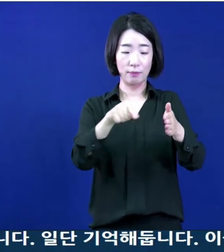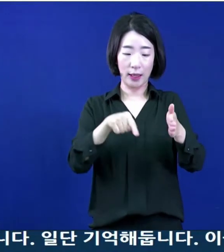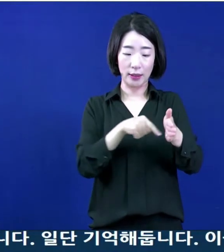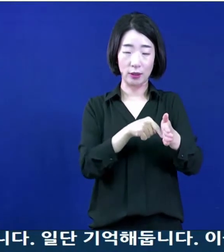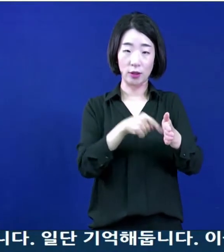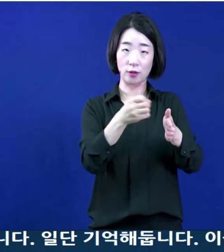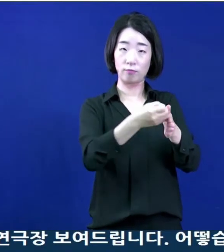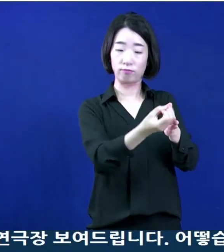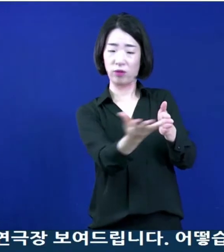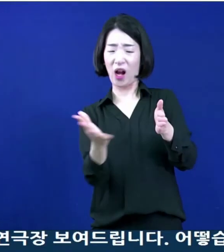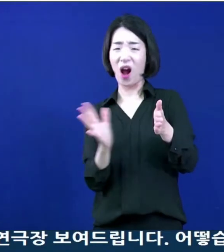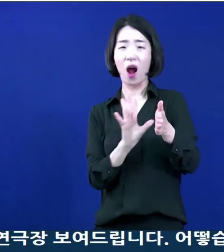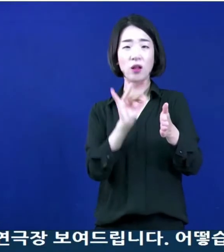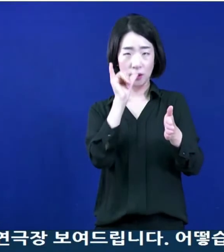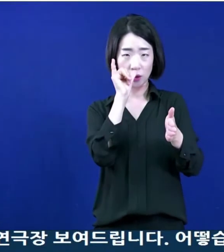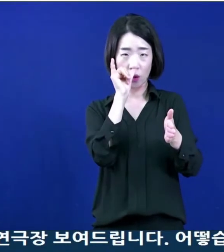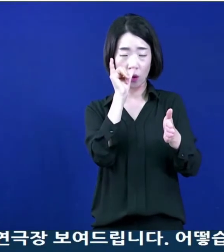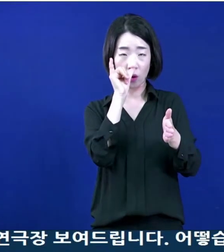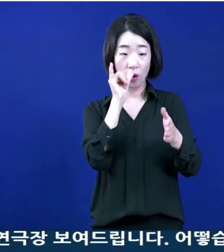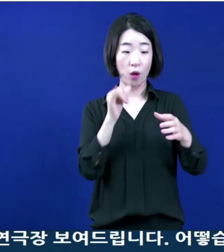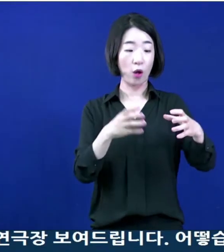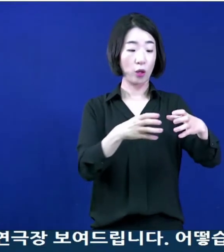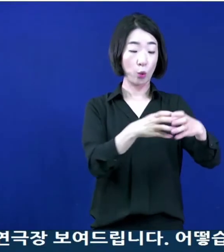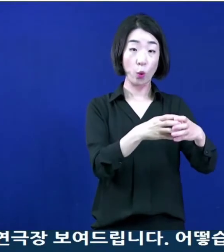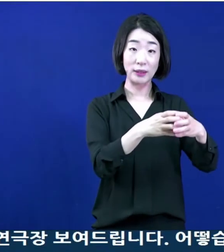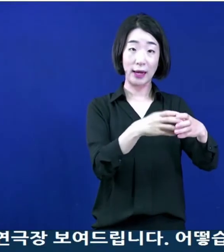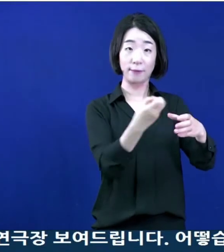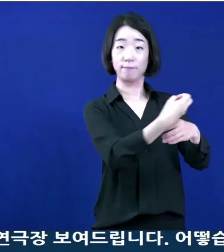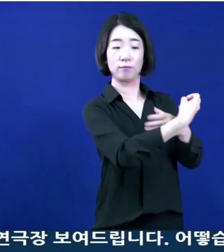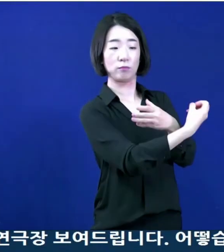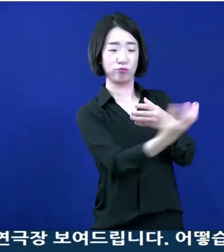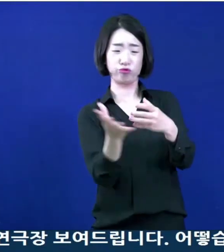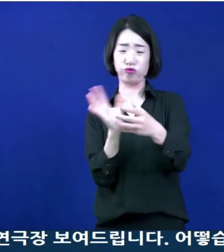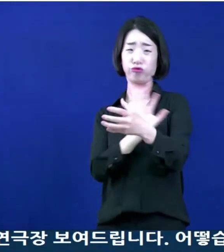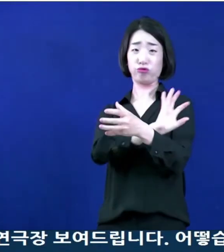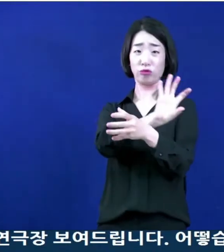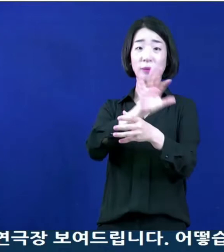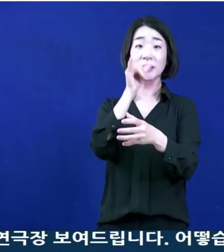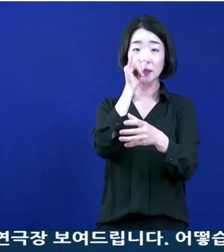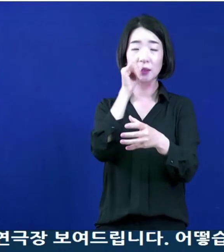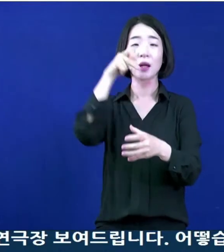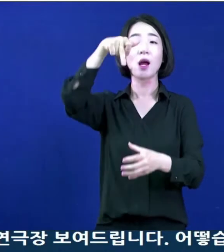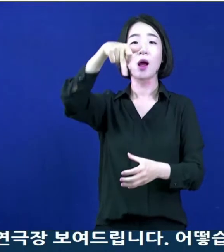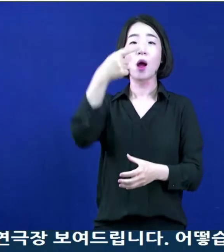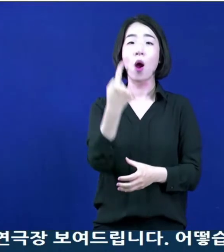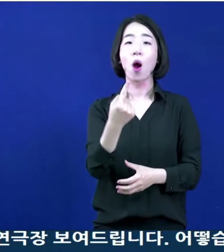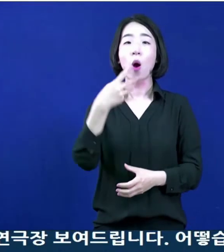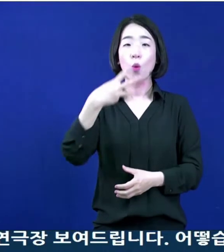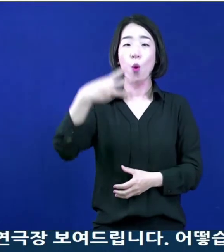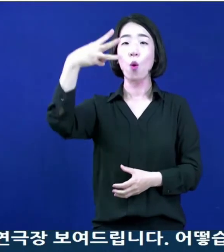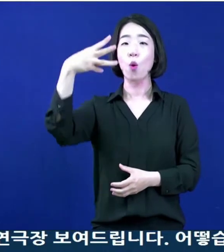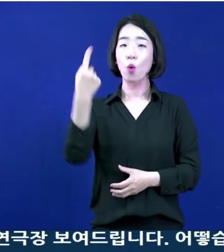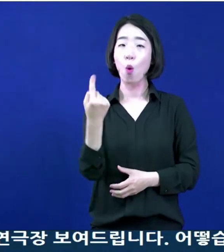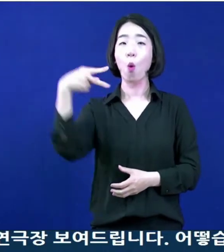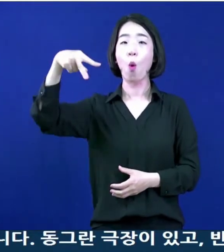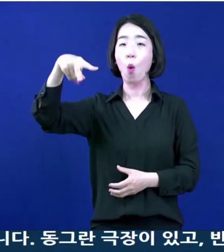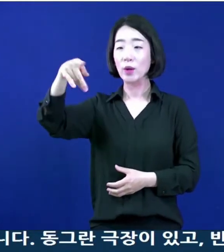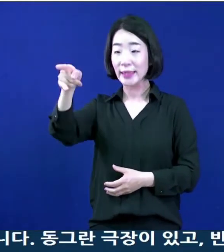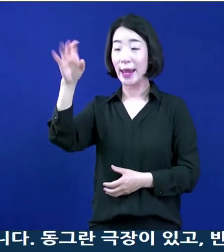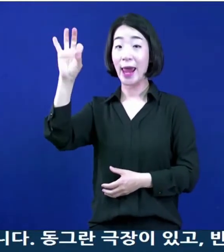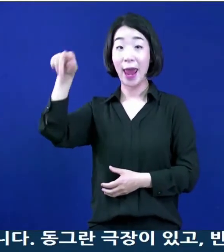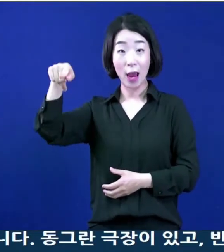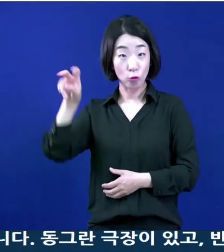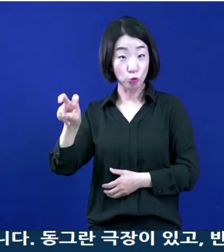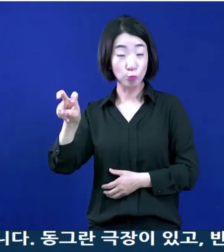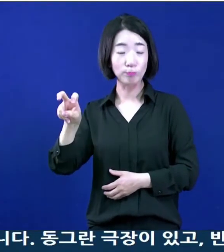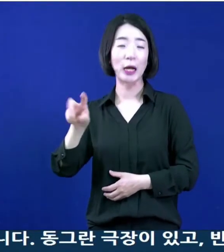때는 이 두 가지가 다 쓰였어요. 동그란 극장은 이게 이제 콜로세움이라고 로마에 가면 있는 거 있죠. 그런 형식이고요.